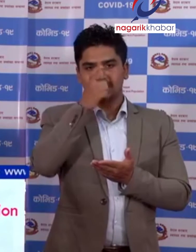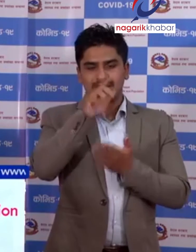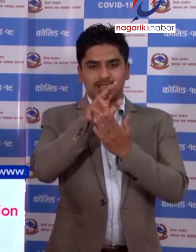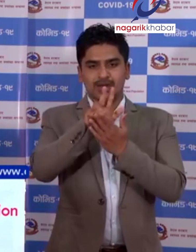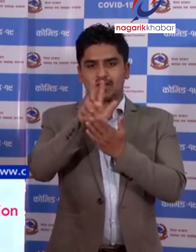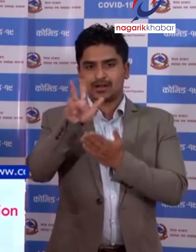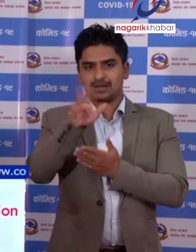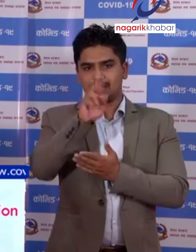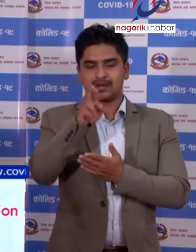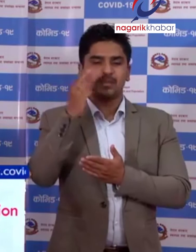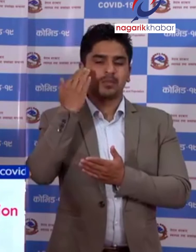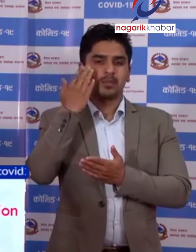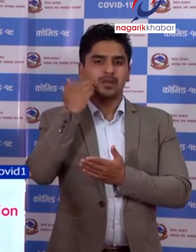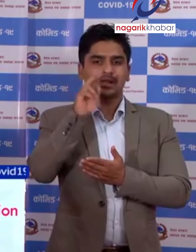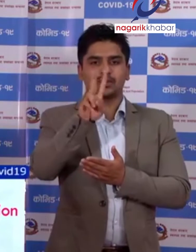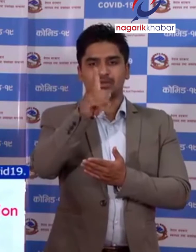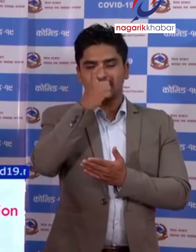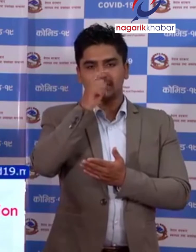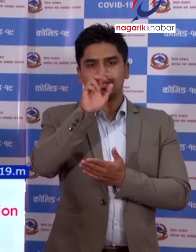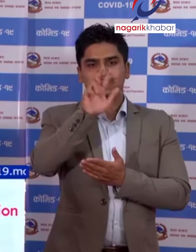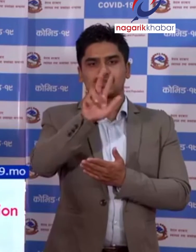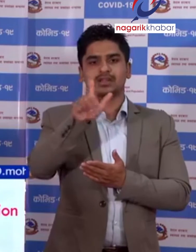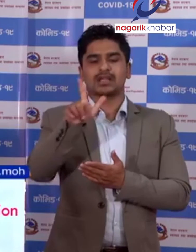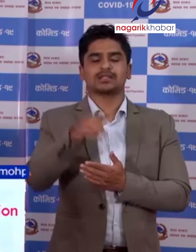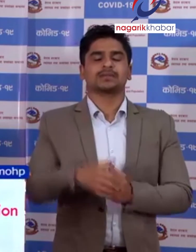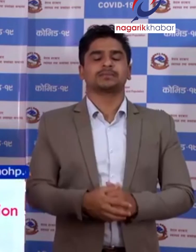3798 र महिला 287